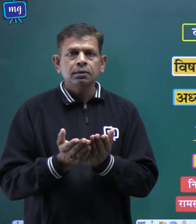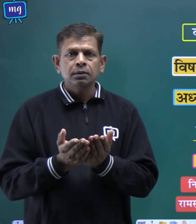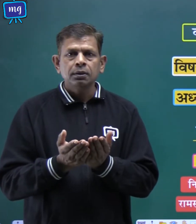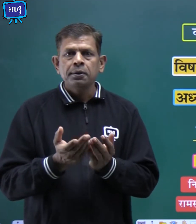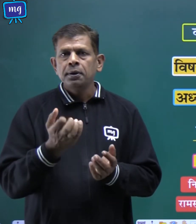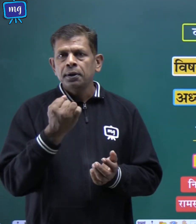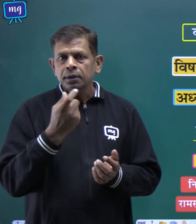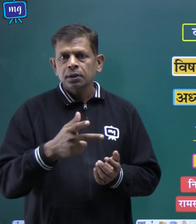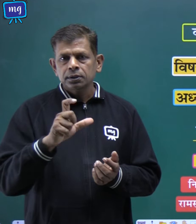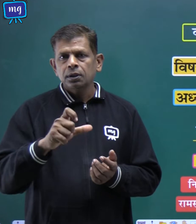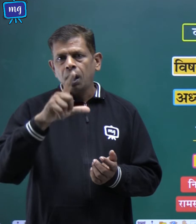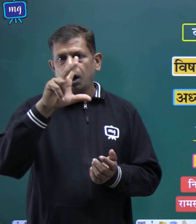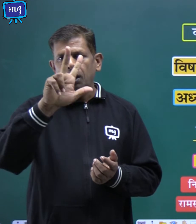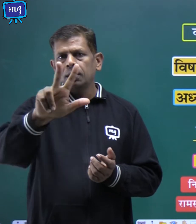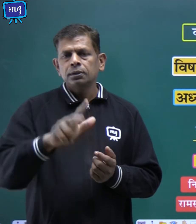कक्षा 8